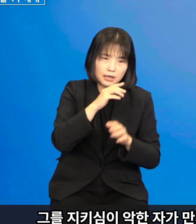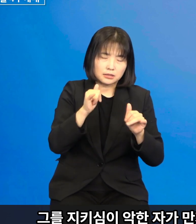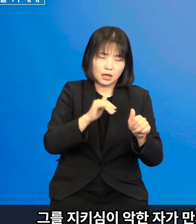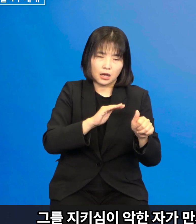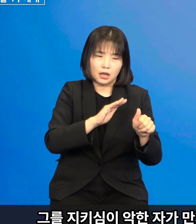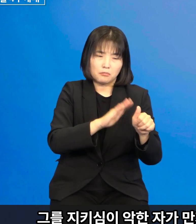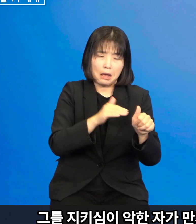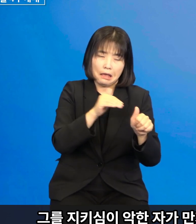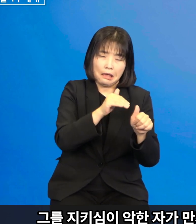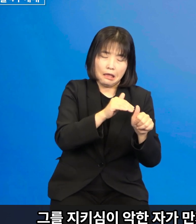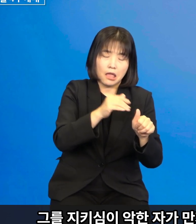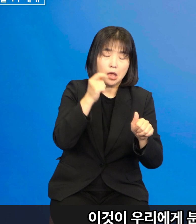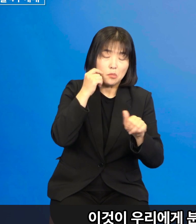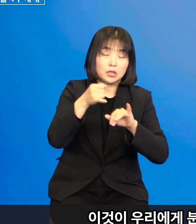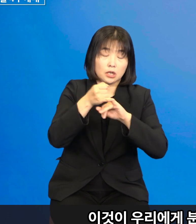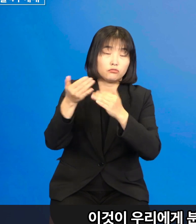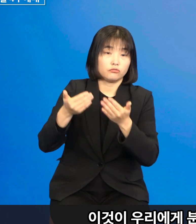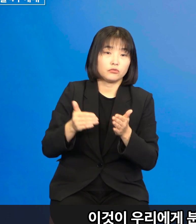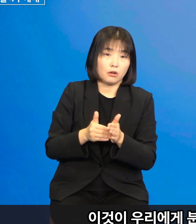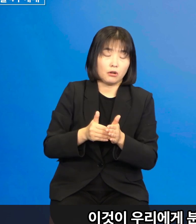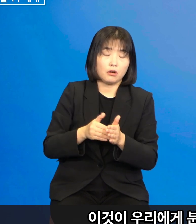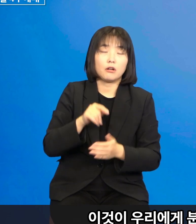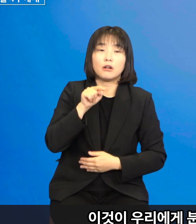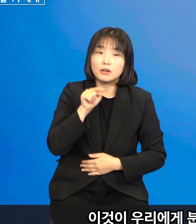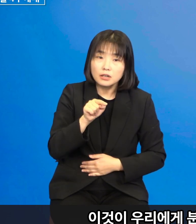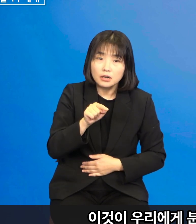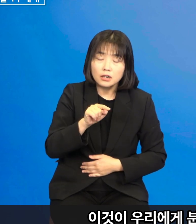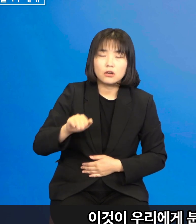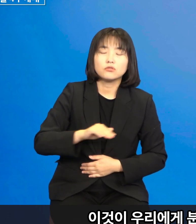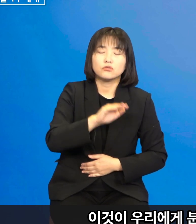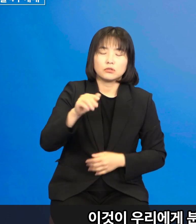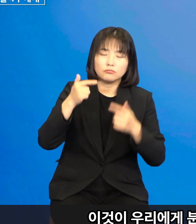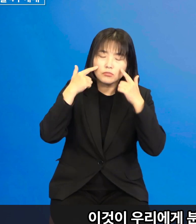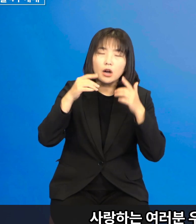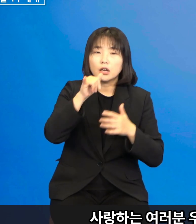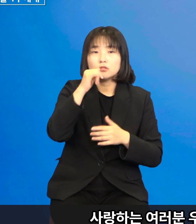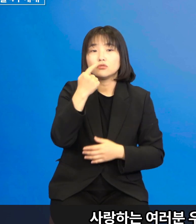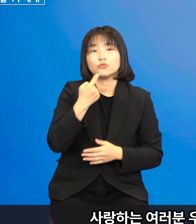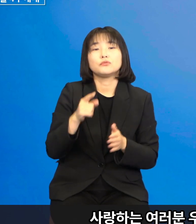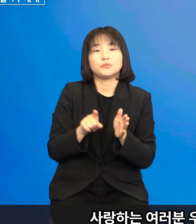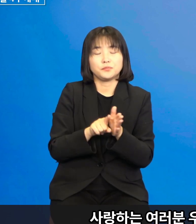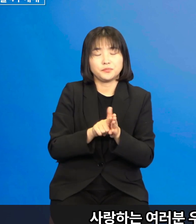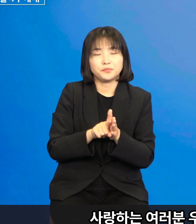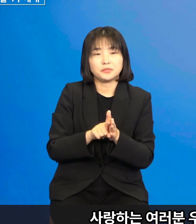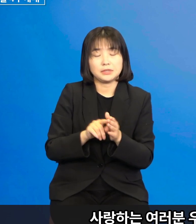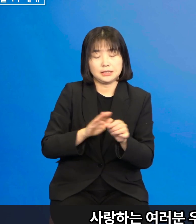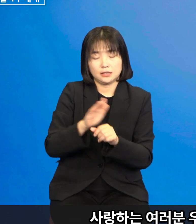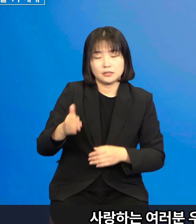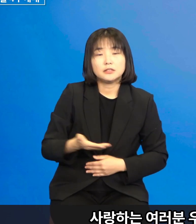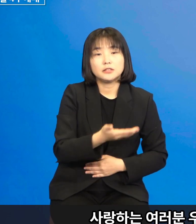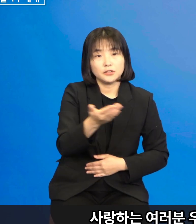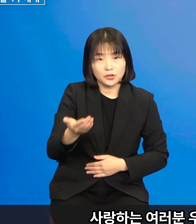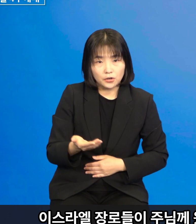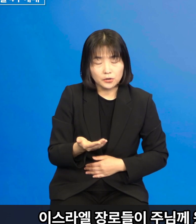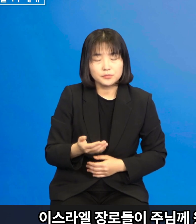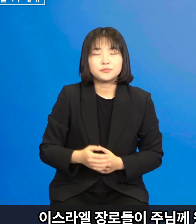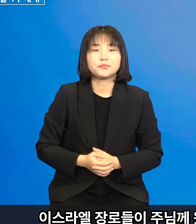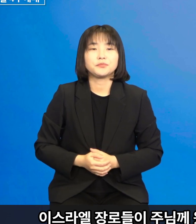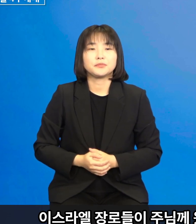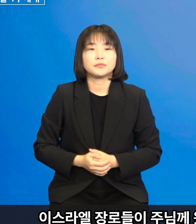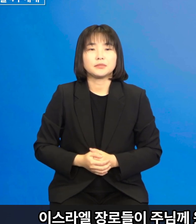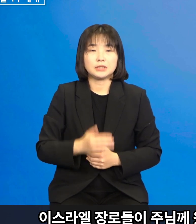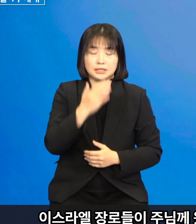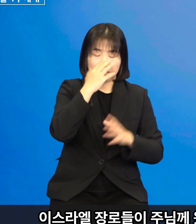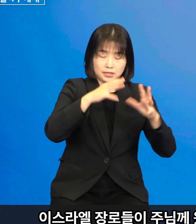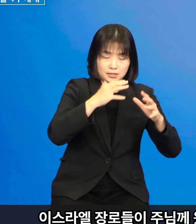못한다라고 약속하셨어요. 이것이 우리에게 분명히 있는 줄로 믿습니다. 사랑하는 여러분, 우리가 말씀을 정리하면서 이스라엘